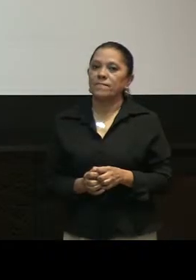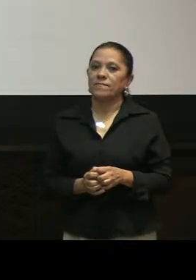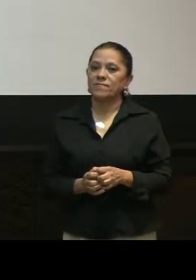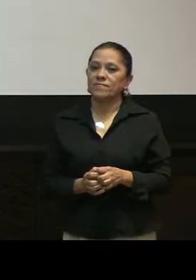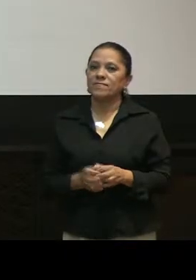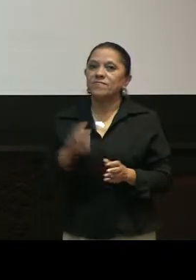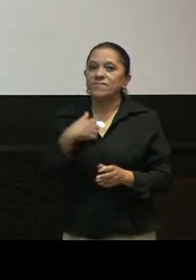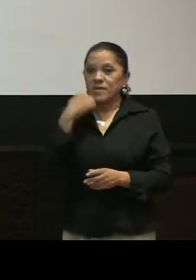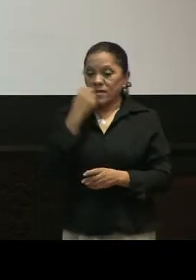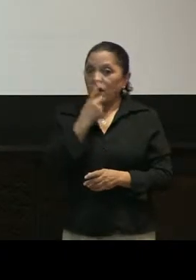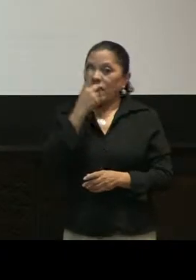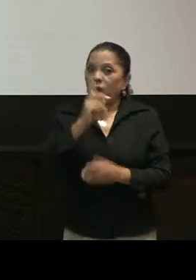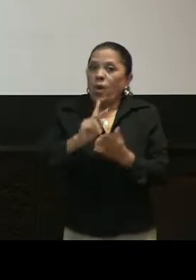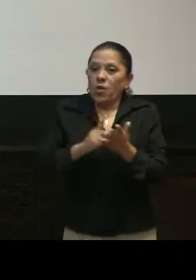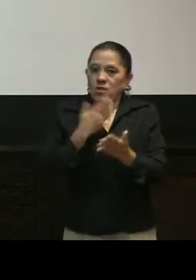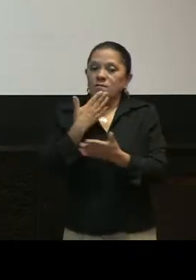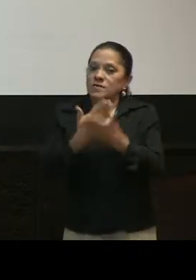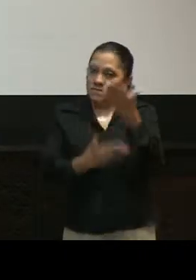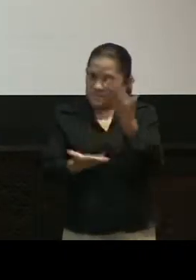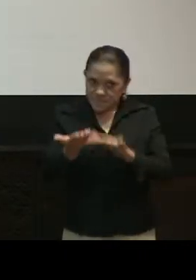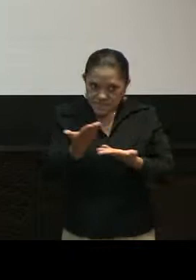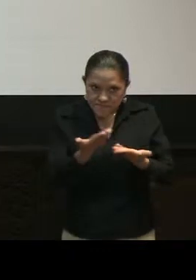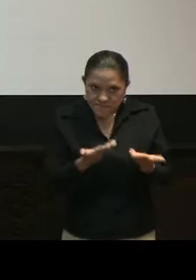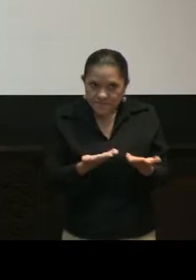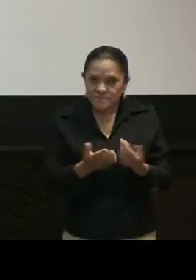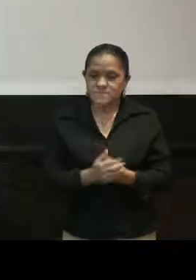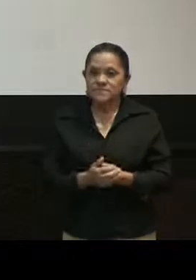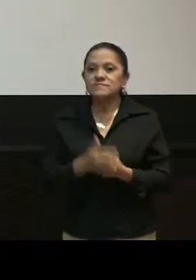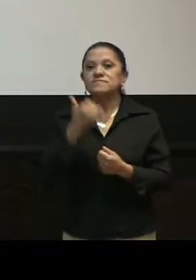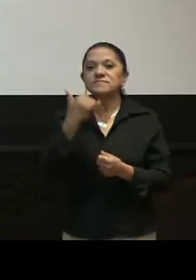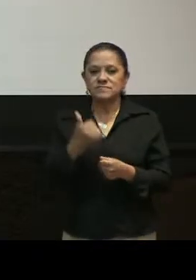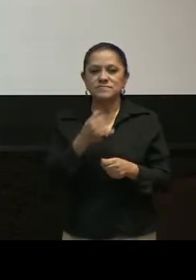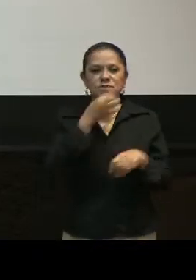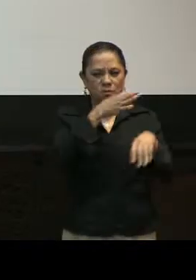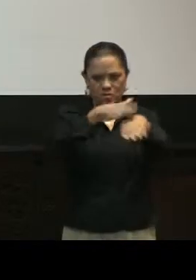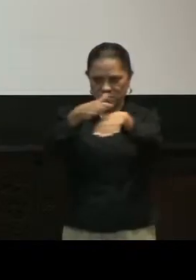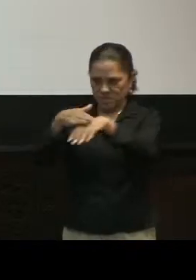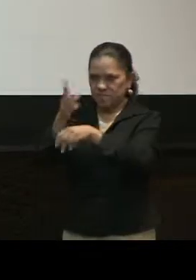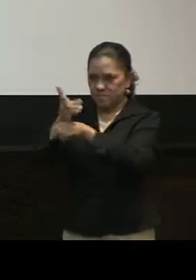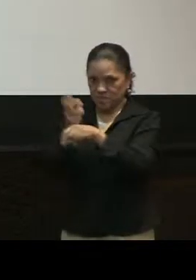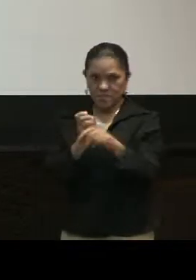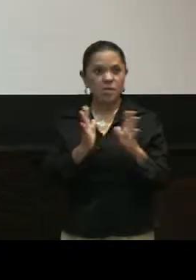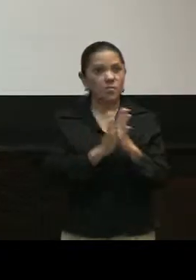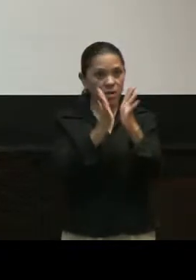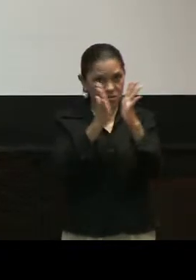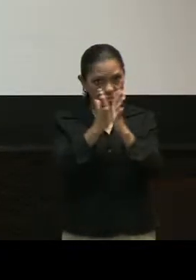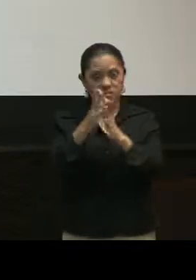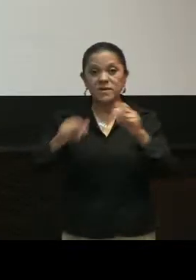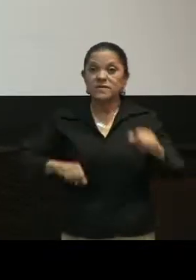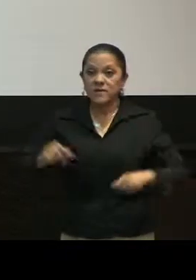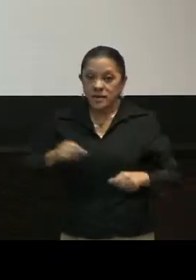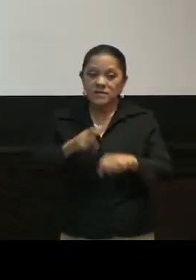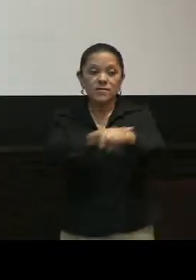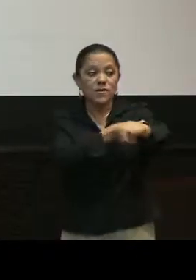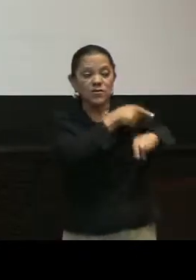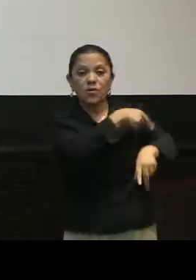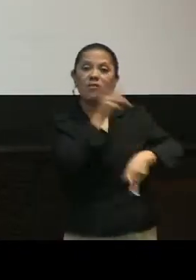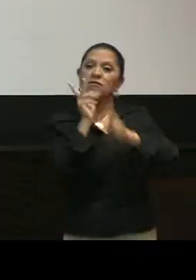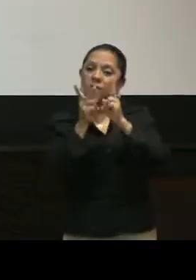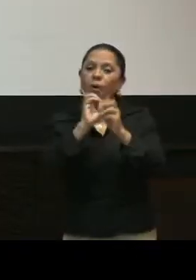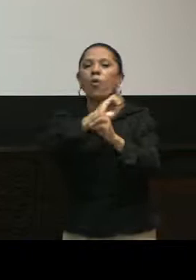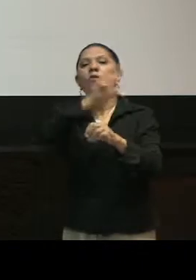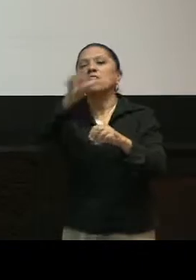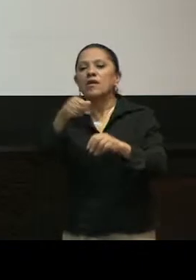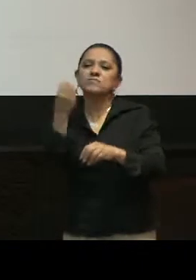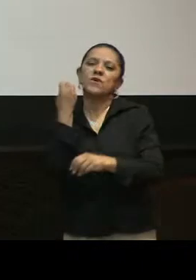Les reitero la bienvenida y además los conmino a participar activamente, ya sea durante el panel, posteriormente